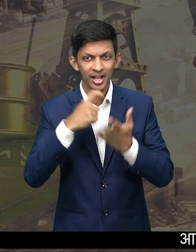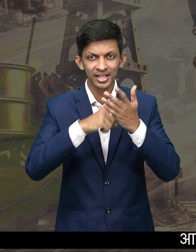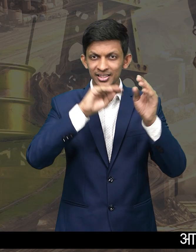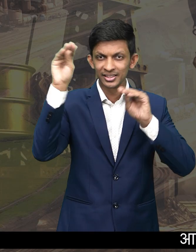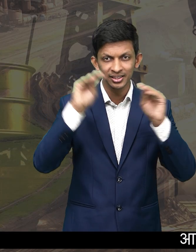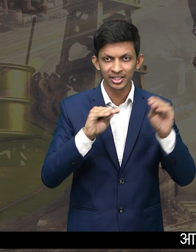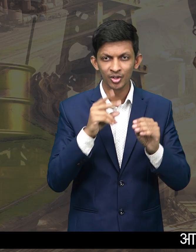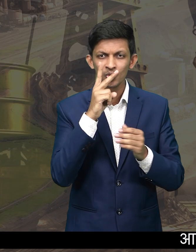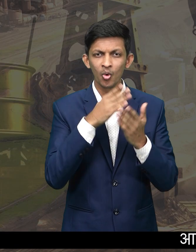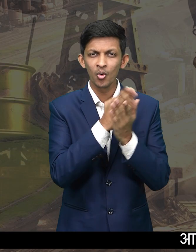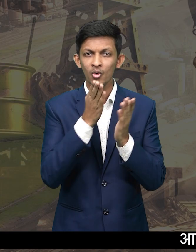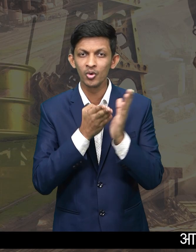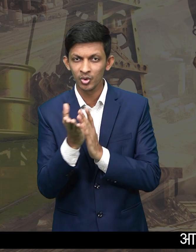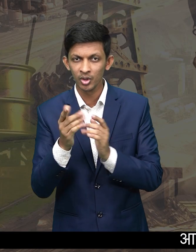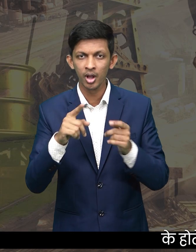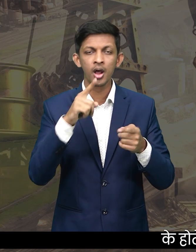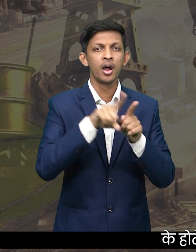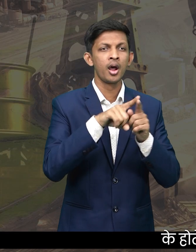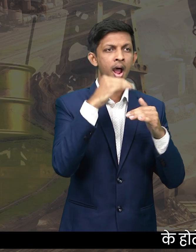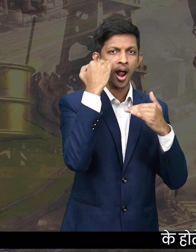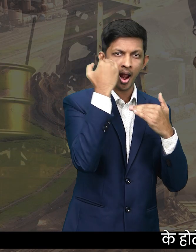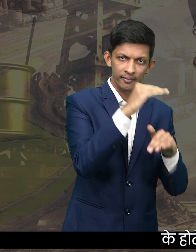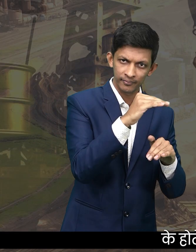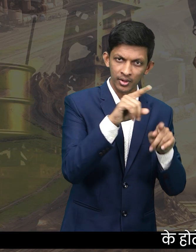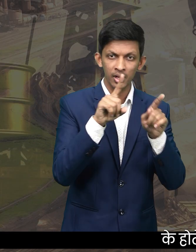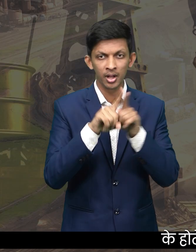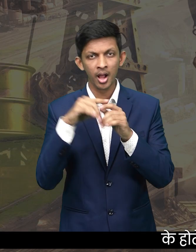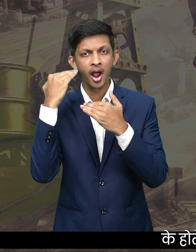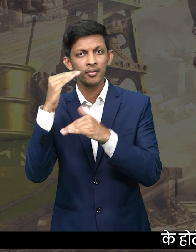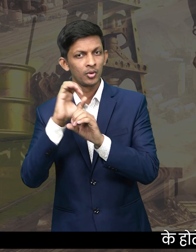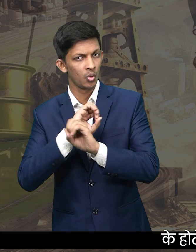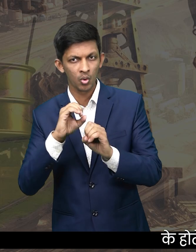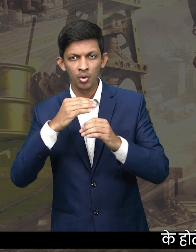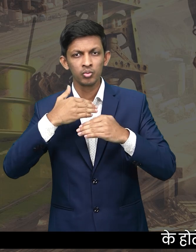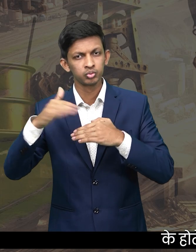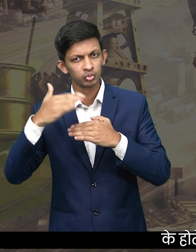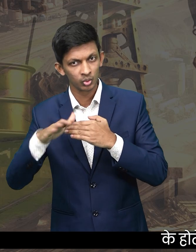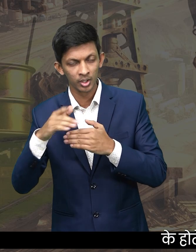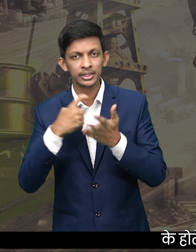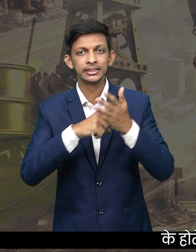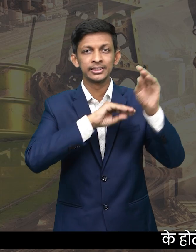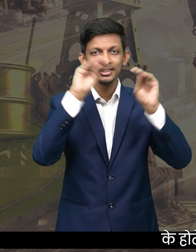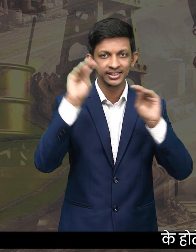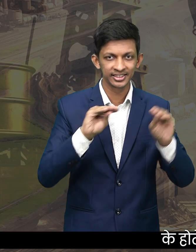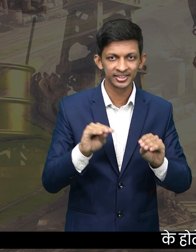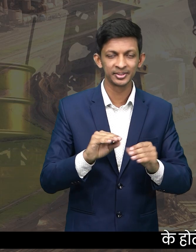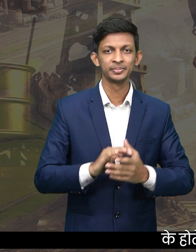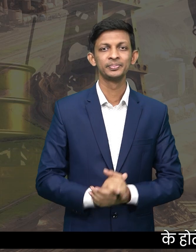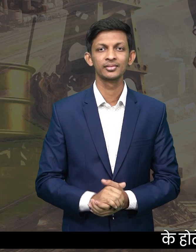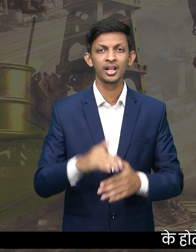आप जानते हैं कि संसाधन दो प्रकार के होते हैं, असीमित और सीमित संसाधन।